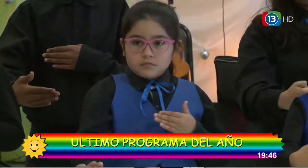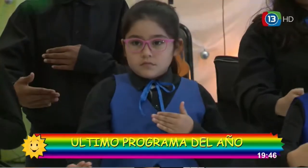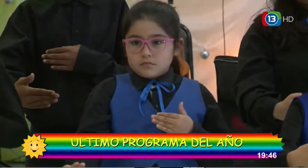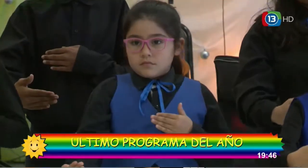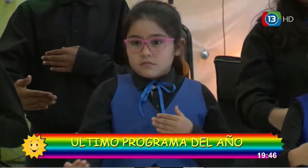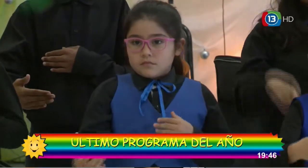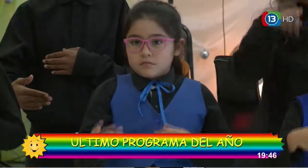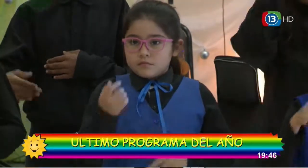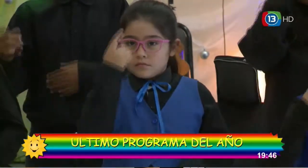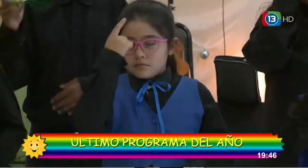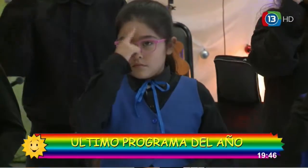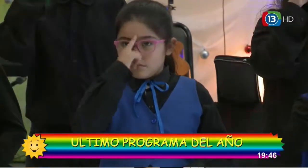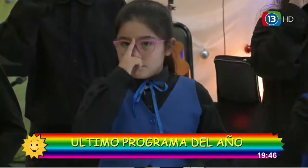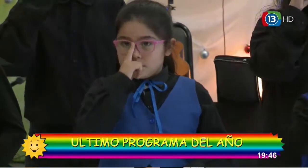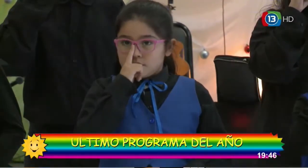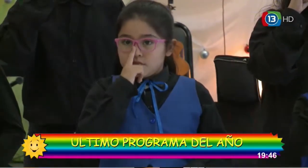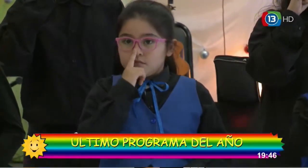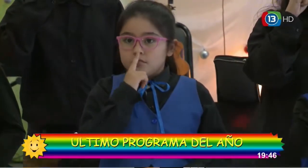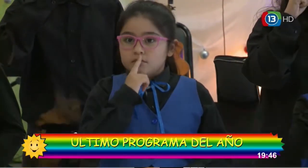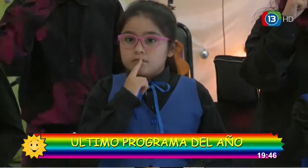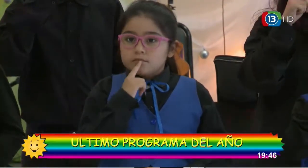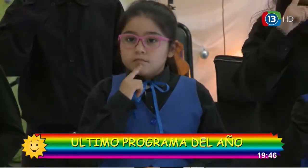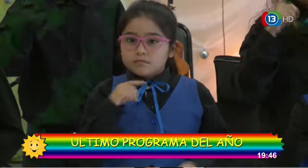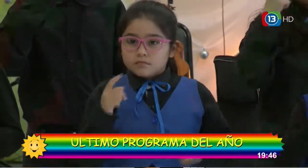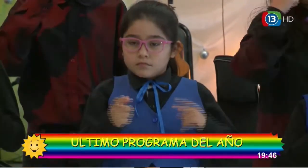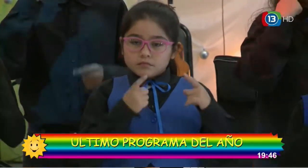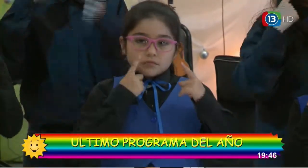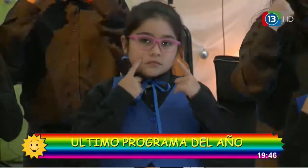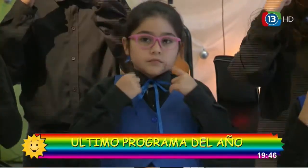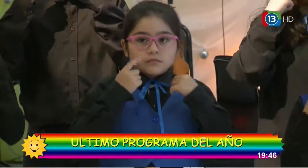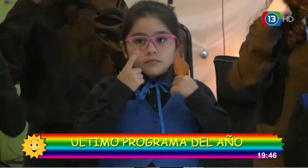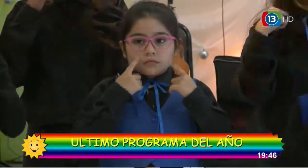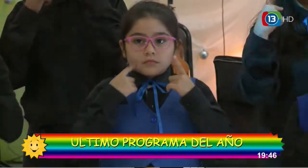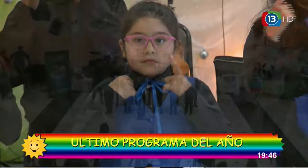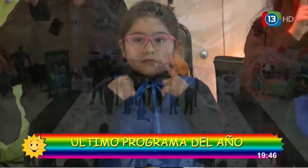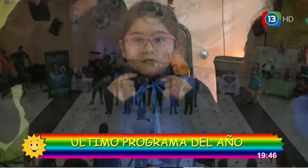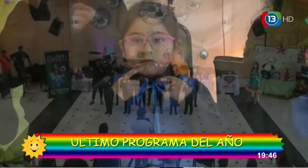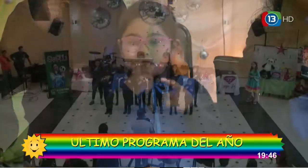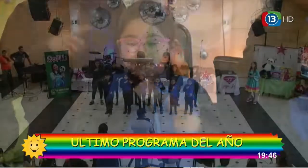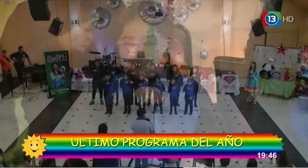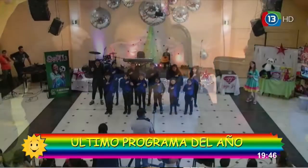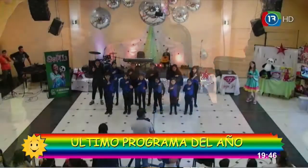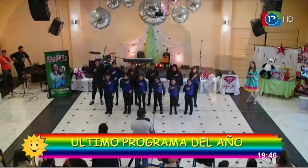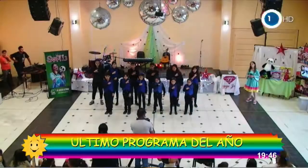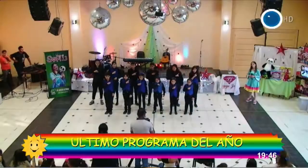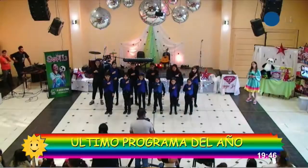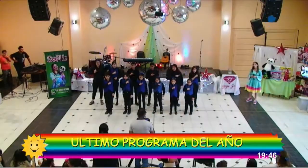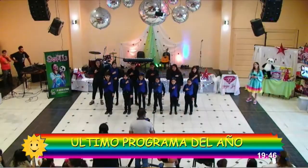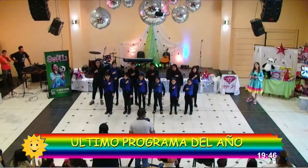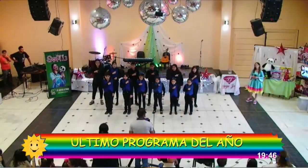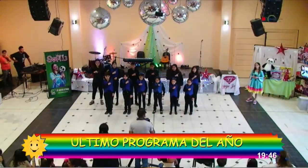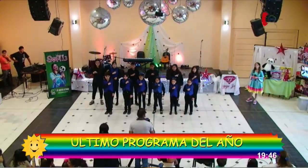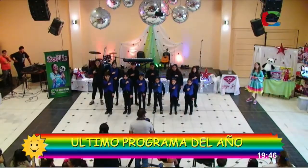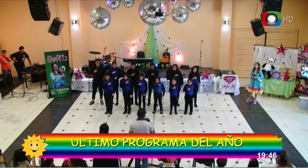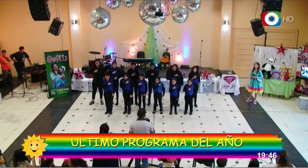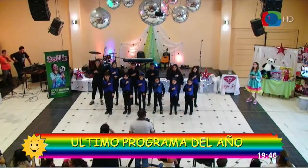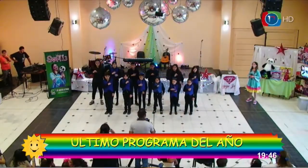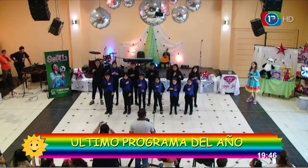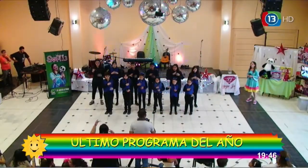rincón, de las lágrimas y el dolor Brilla